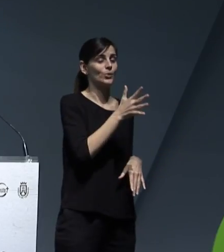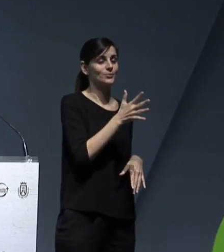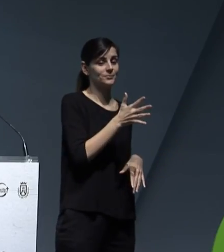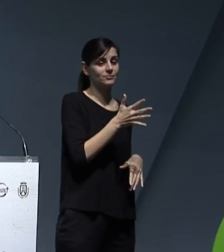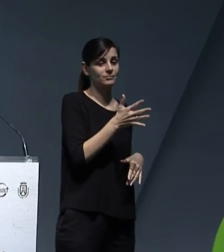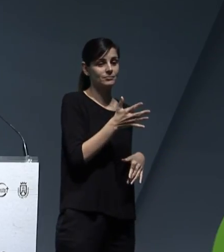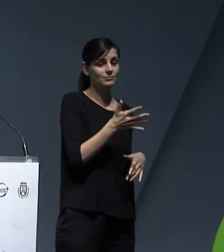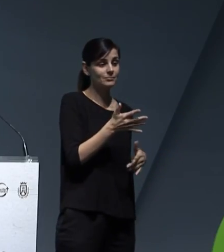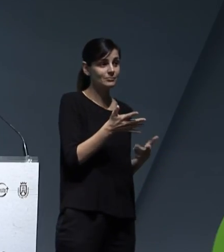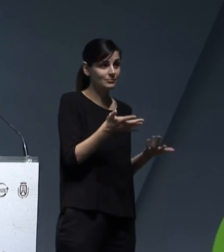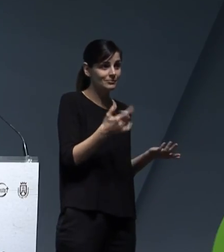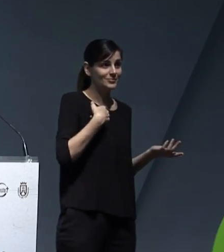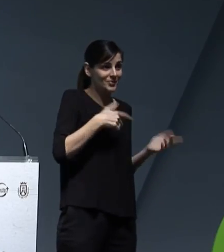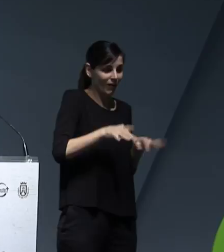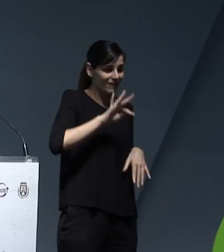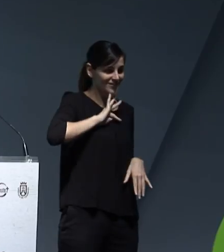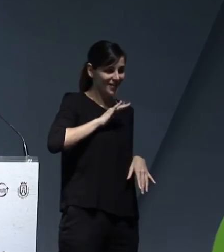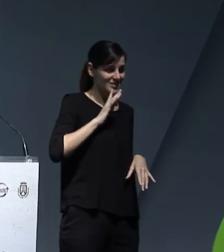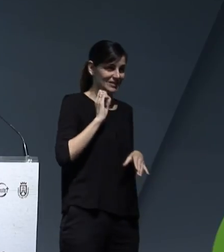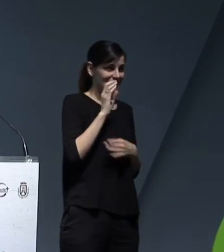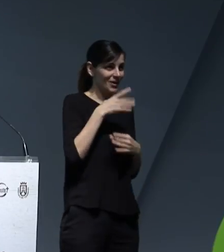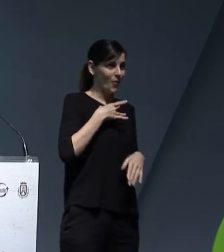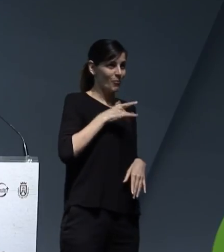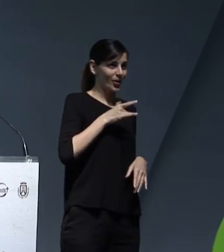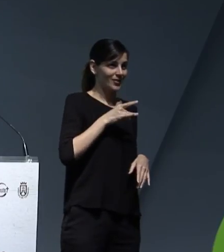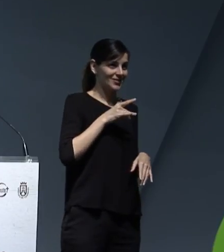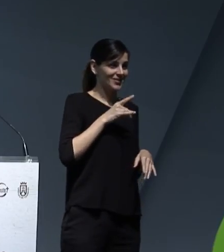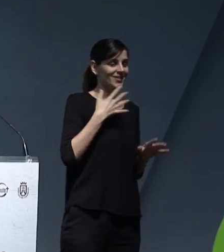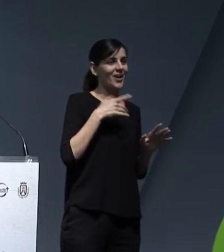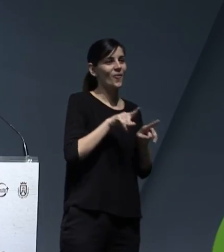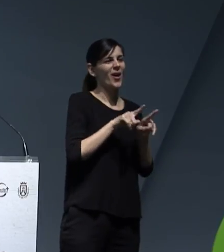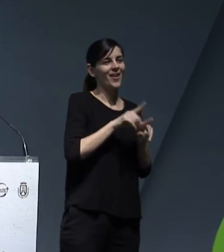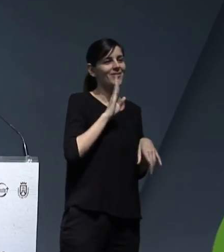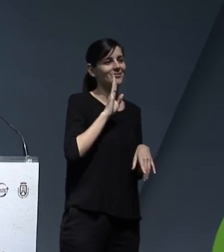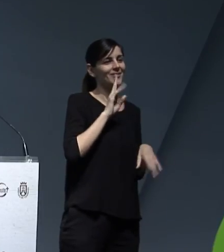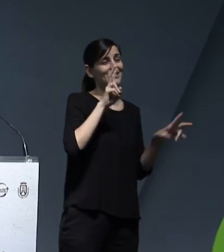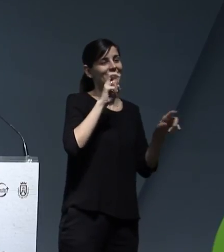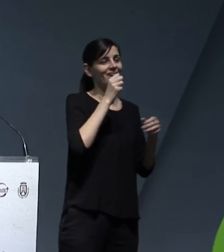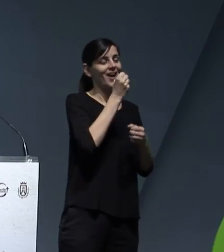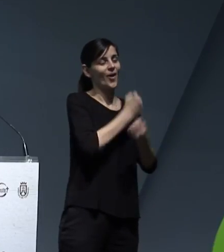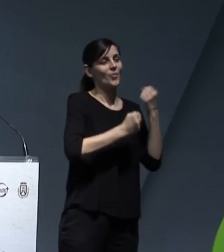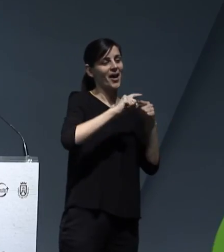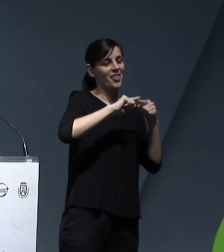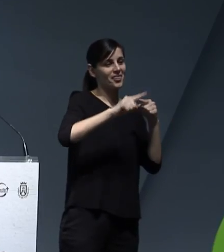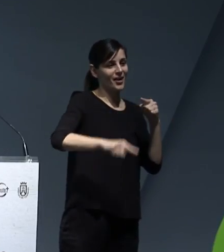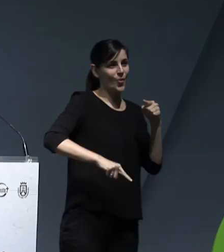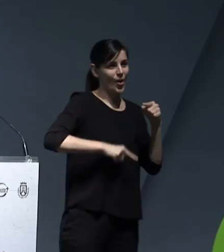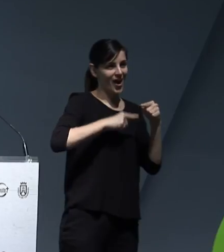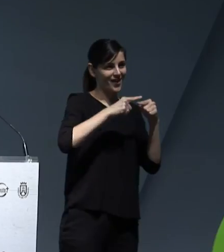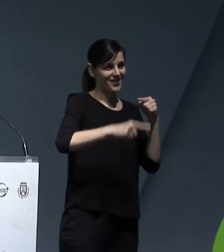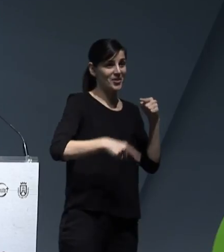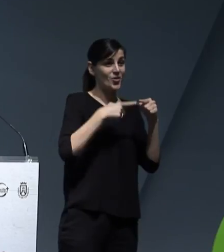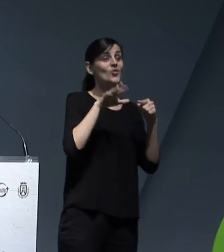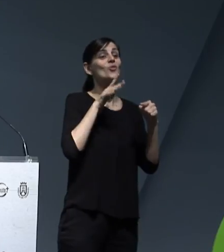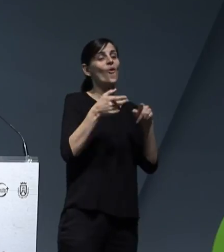al posibilitarme esta intervención, y vuelvo a la economía circular, vuelvo al punto de partida, lo que estamos haciendo